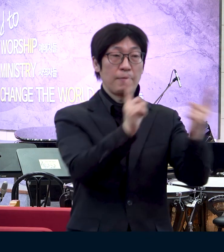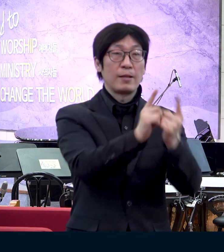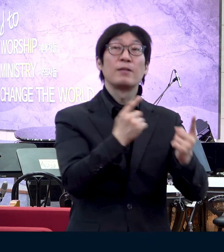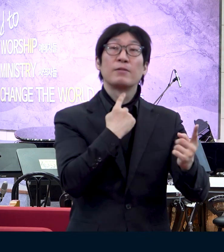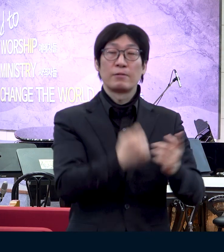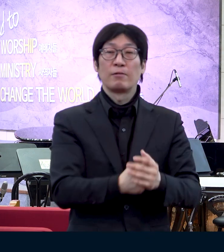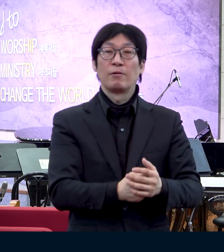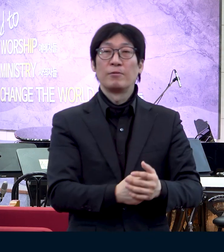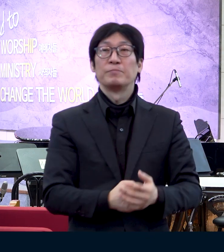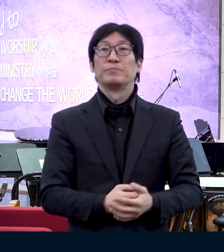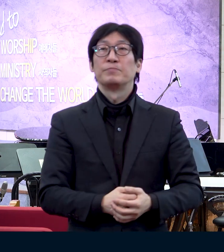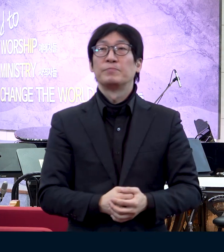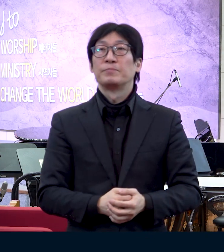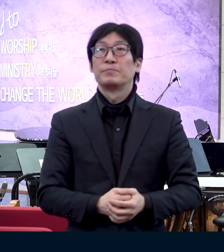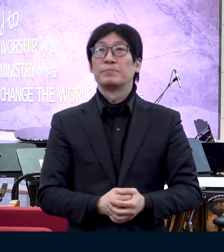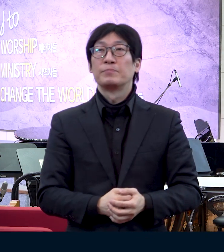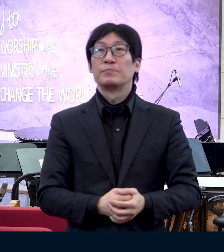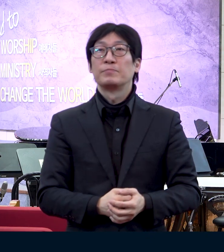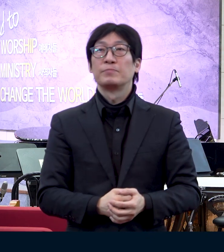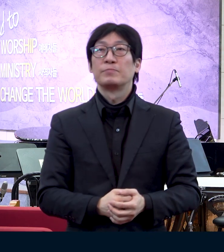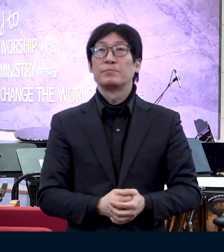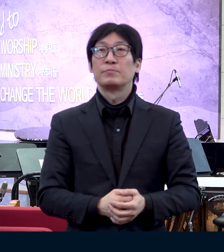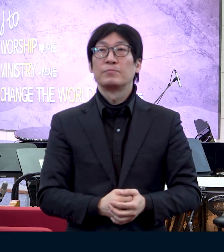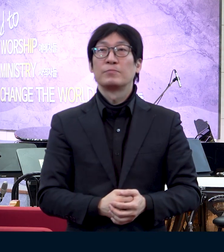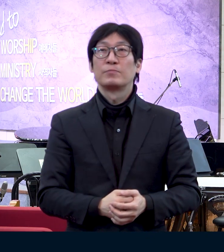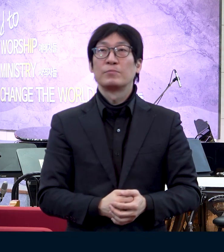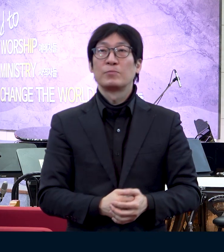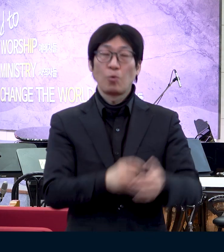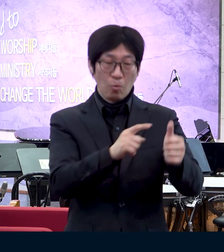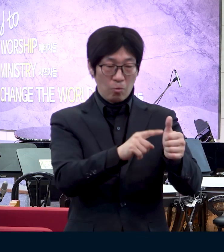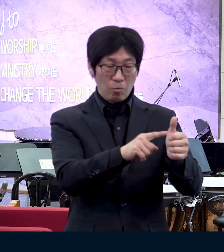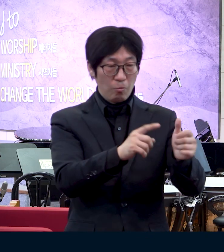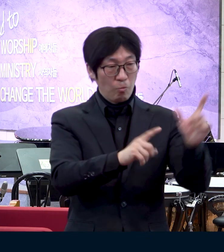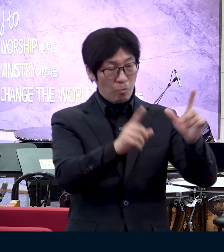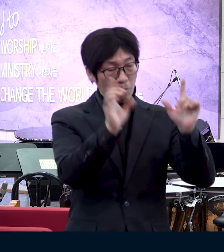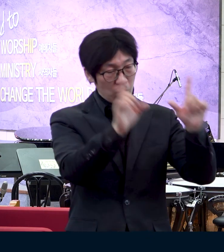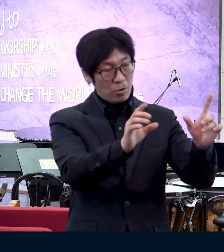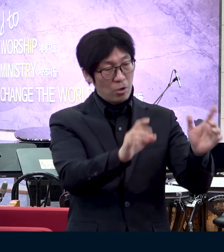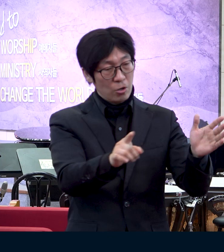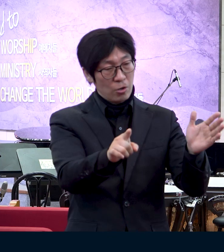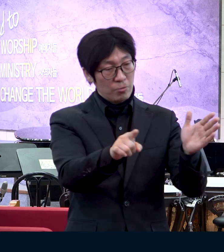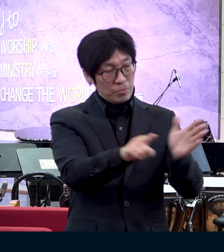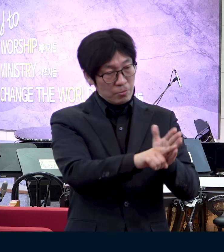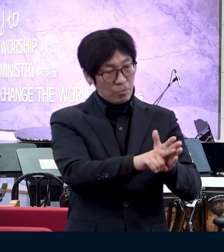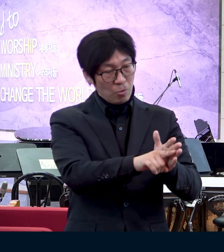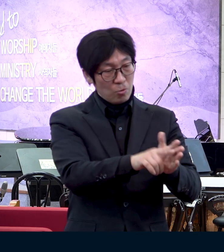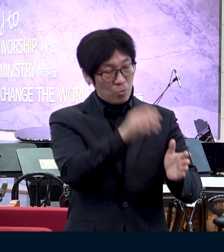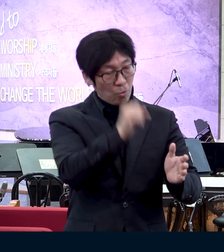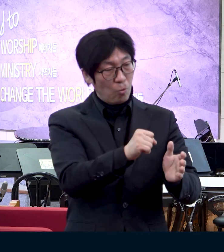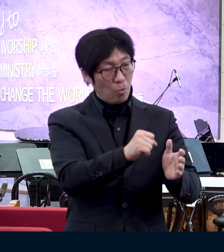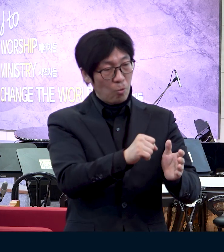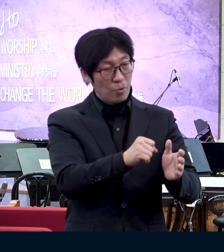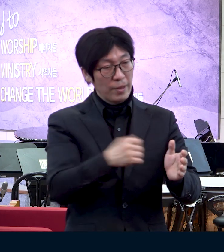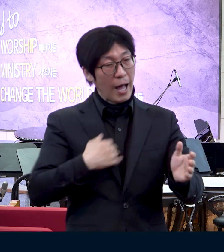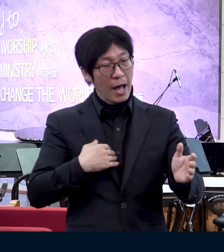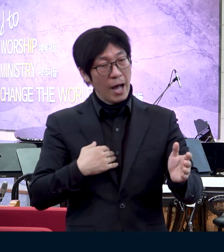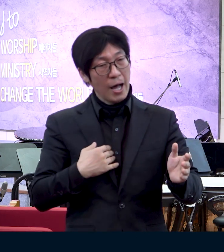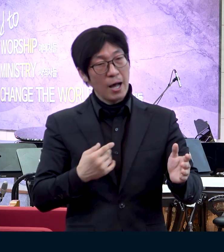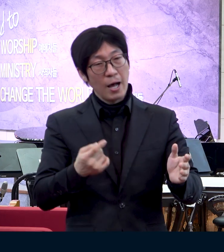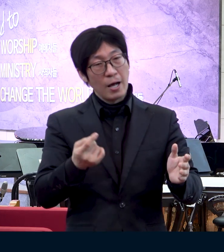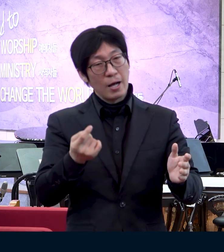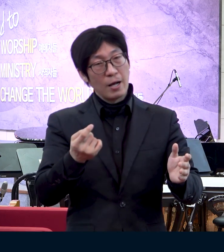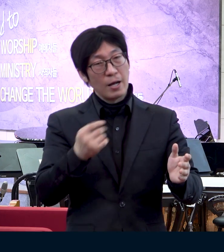너무 좋으시더라고요. 정말 하여간 얼마나 신실하고 귀하신지, 저보다